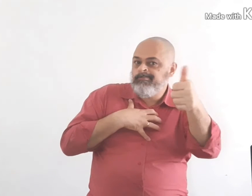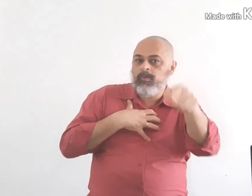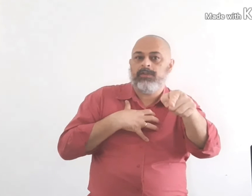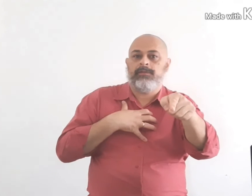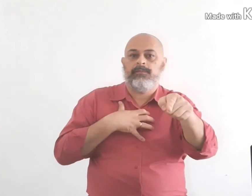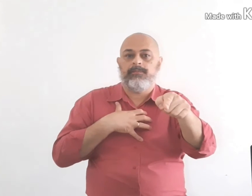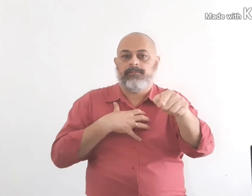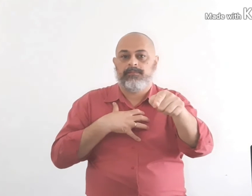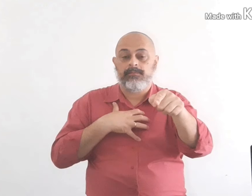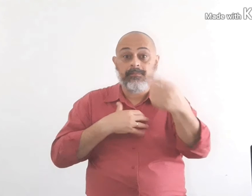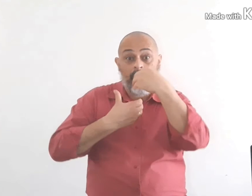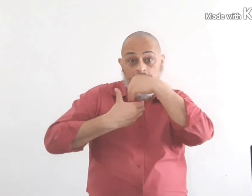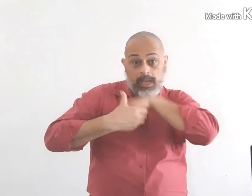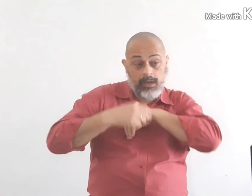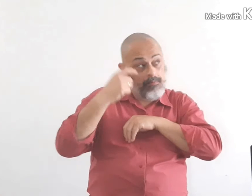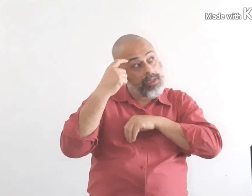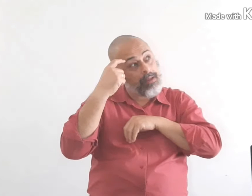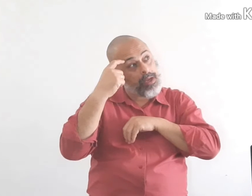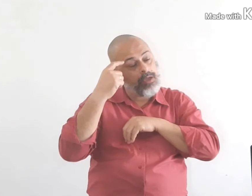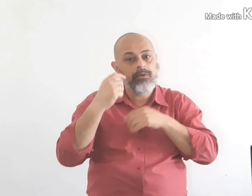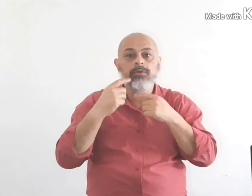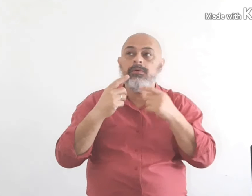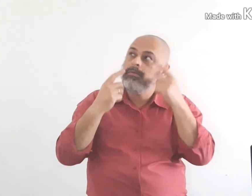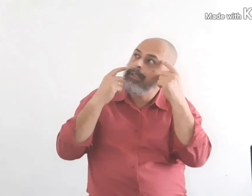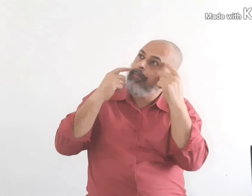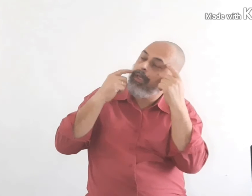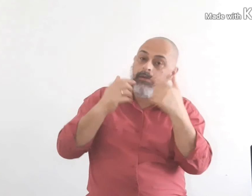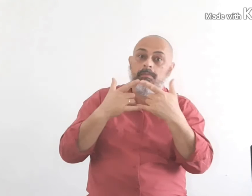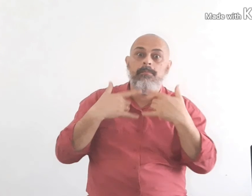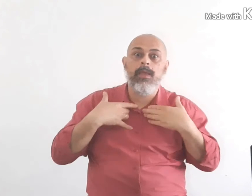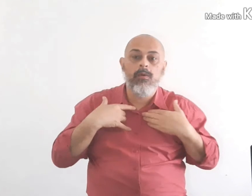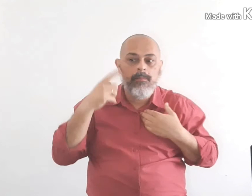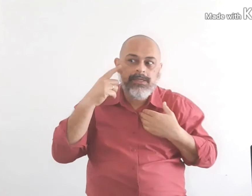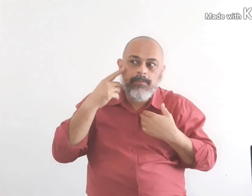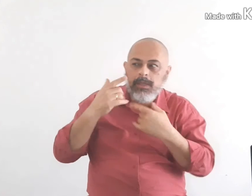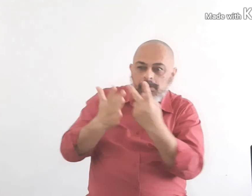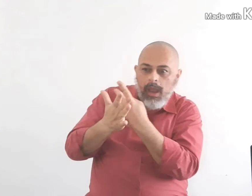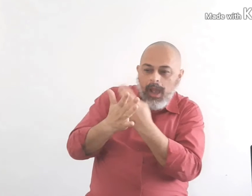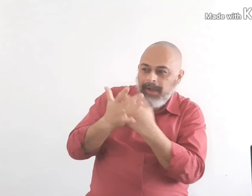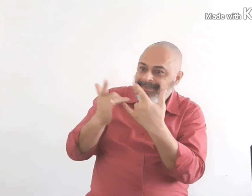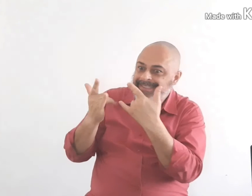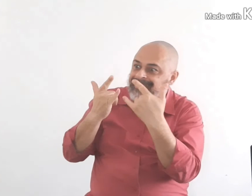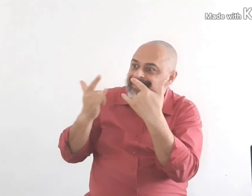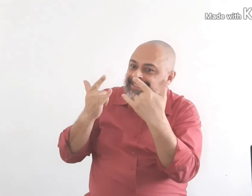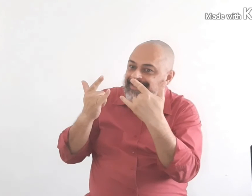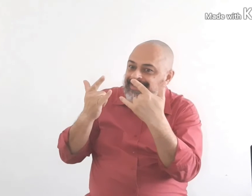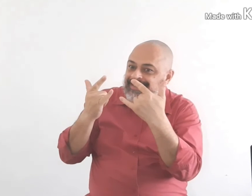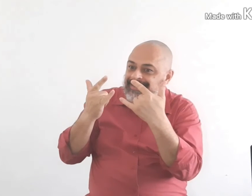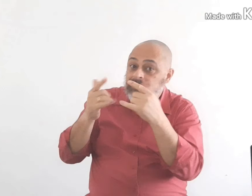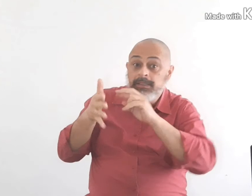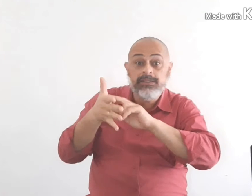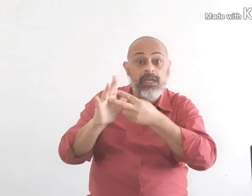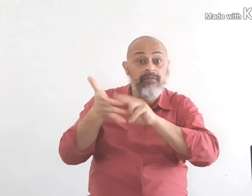Porque ídolos no nosso coração nos distanciam de Deus. Ídolos no nosso